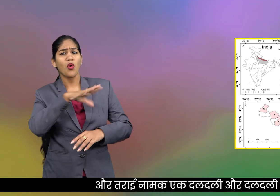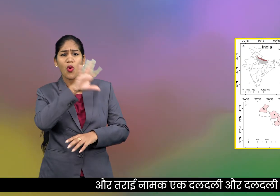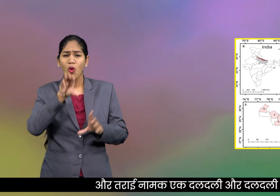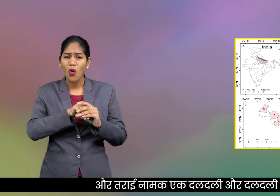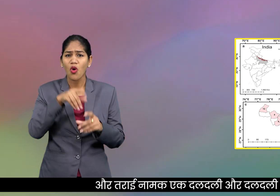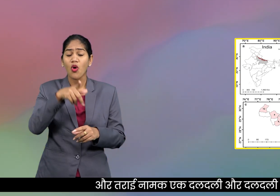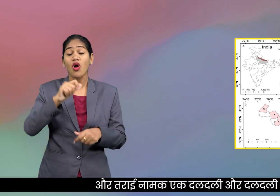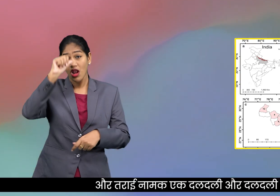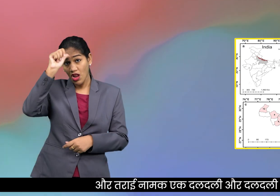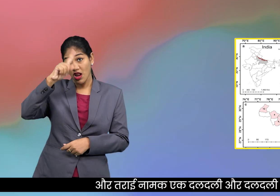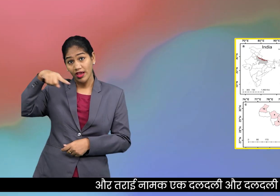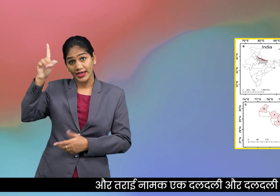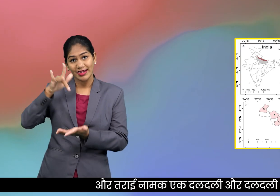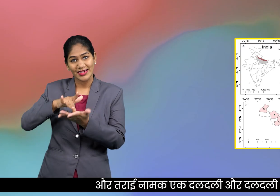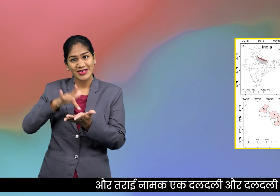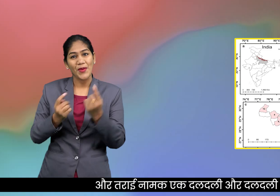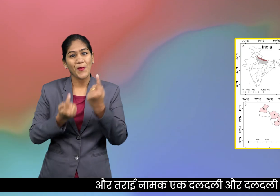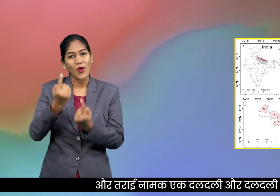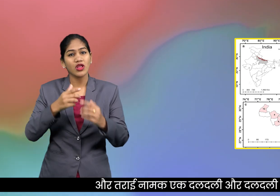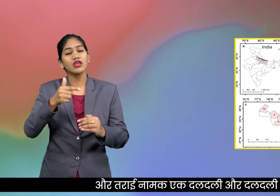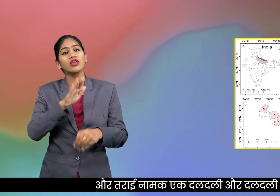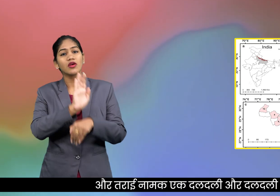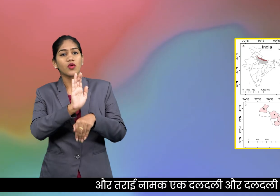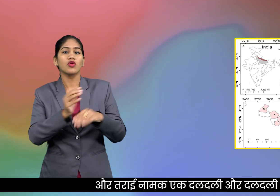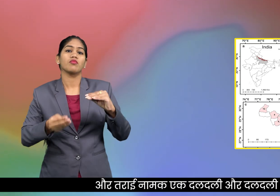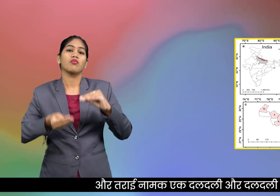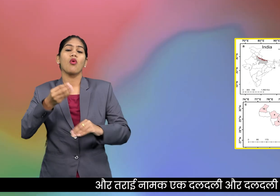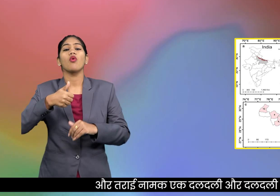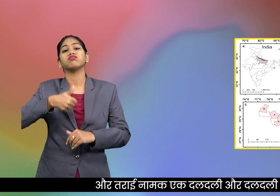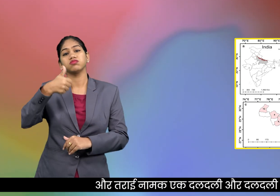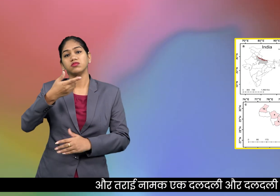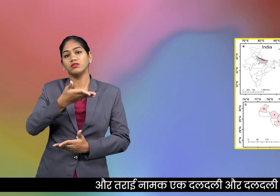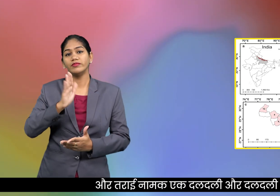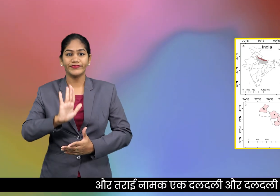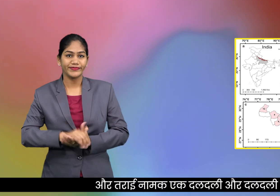और तराई नामक एक दलदली और दलदली क्षेत्र बनाती है।